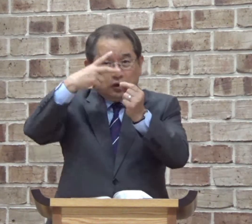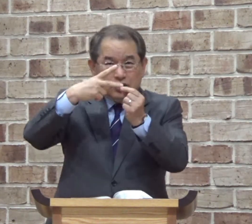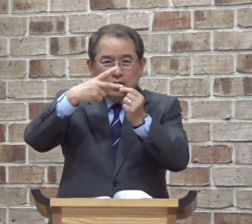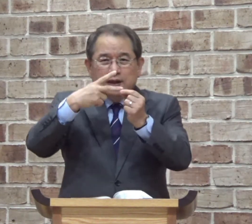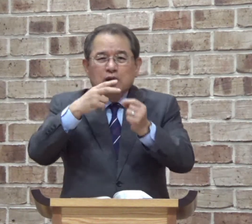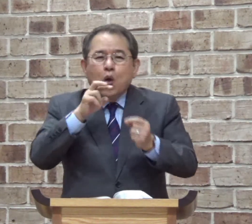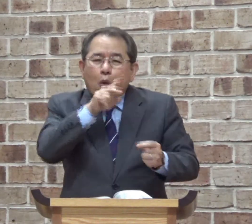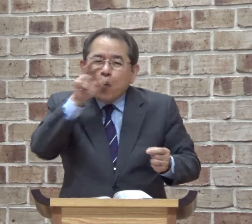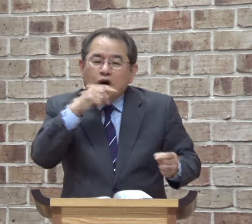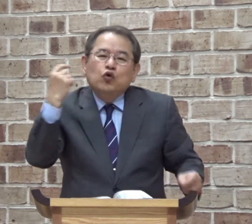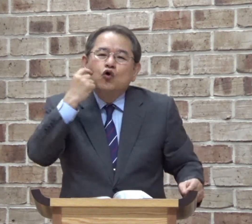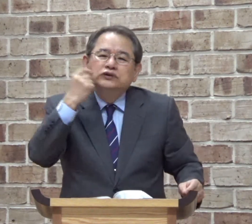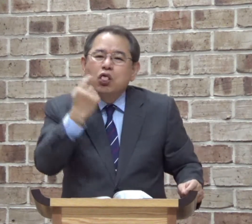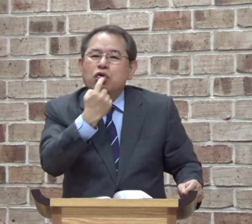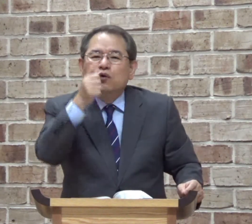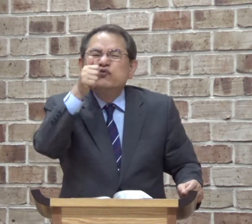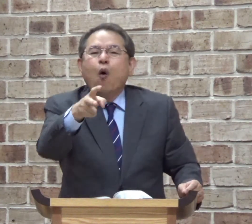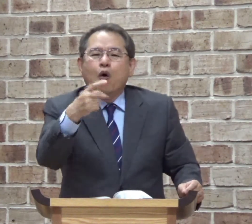무죄한 자의 피를 흘리는 손,